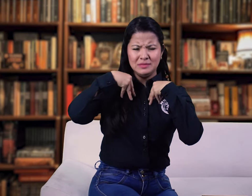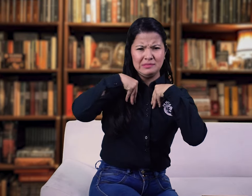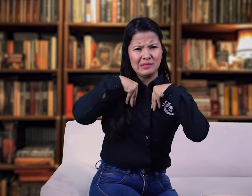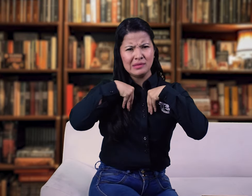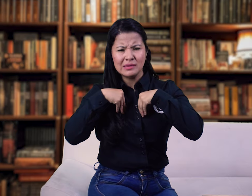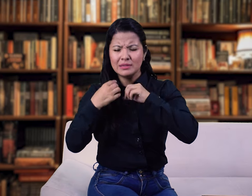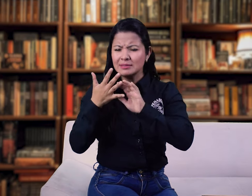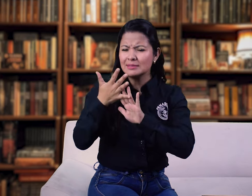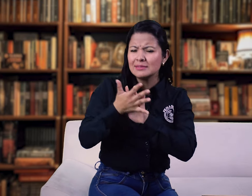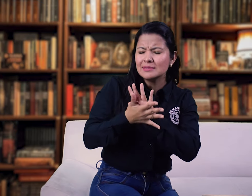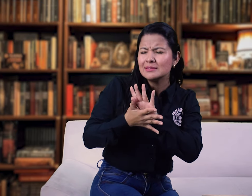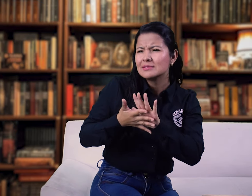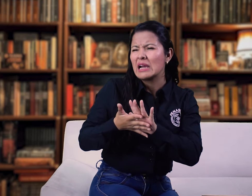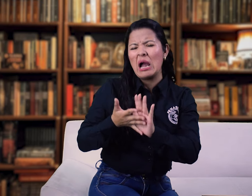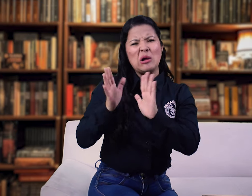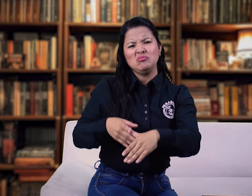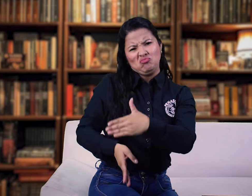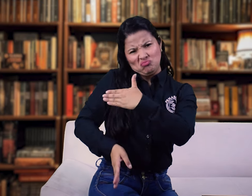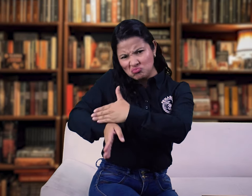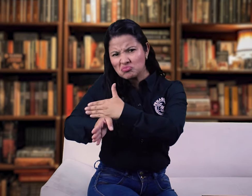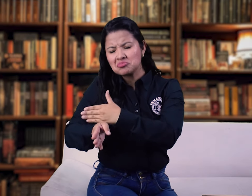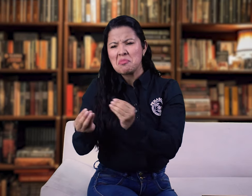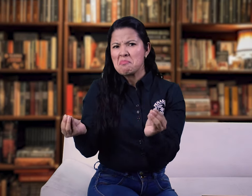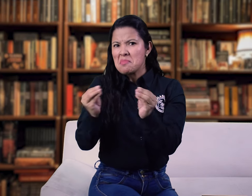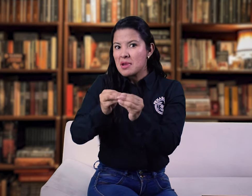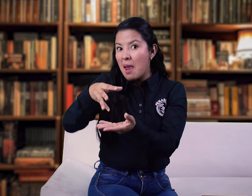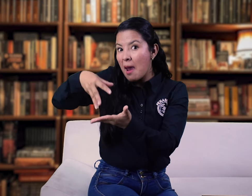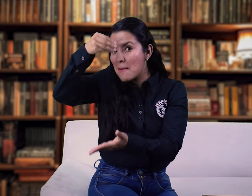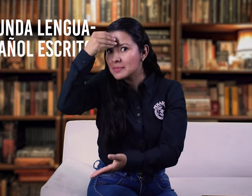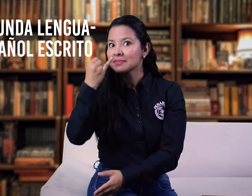provoca cierta debilidad en la primera lengua.